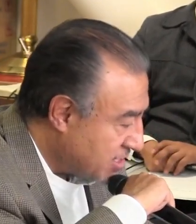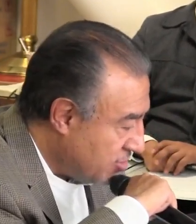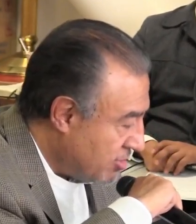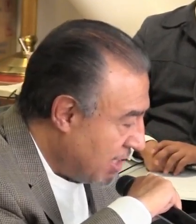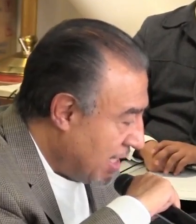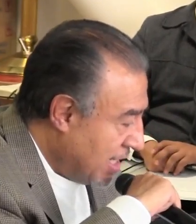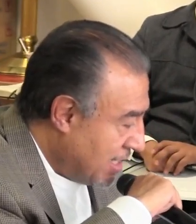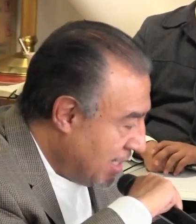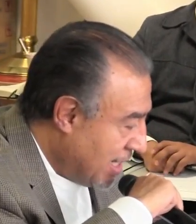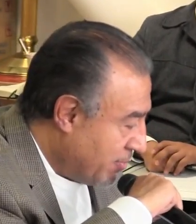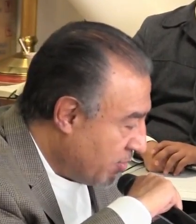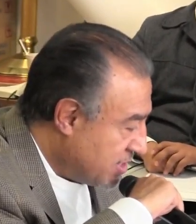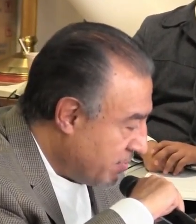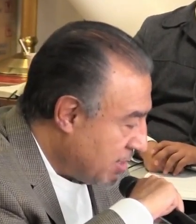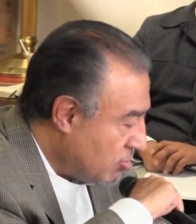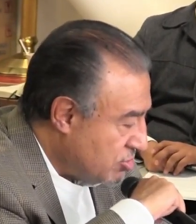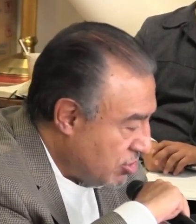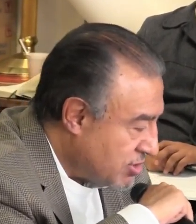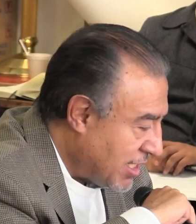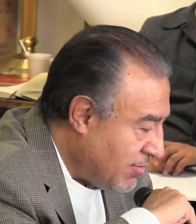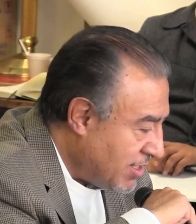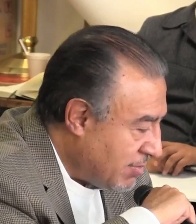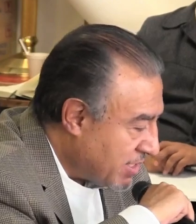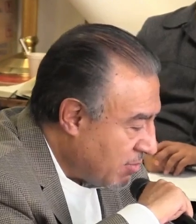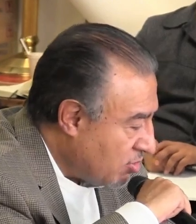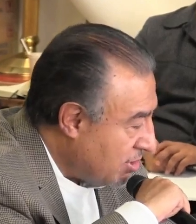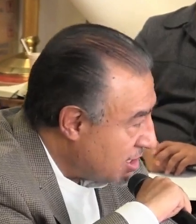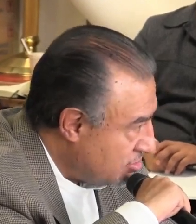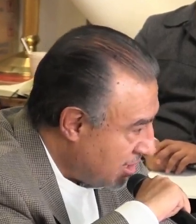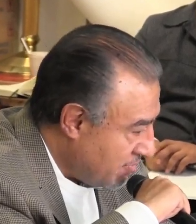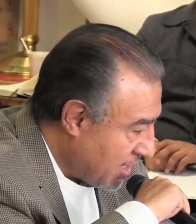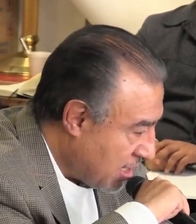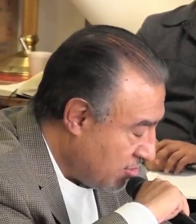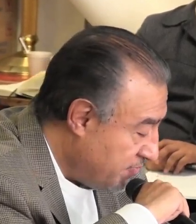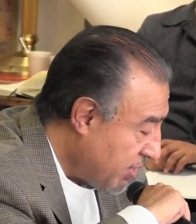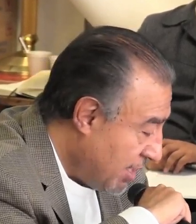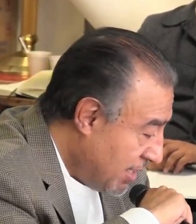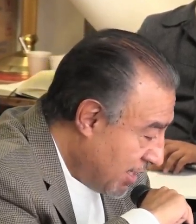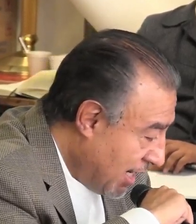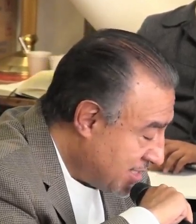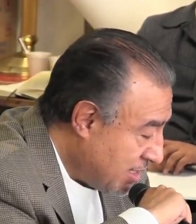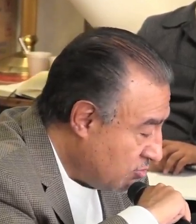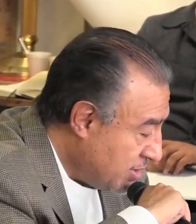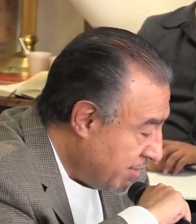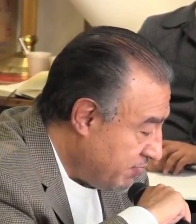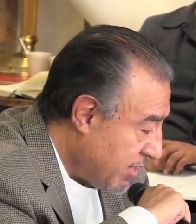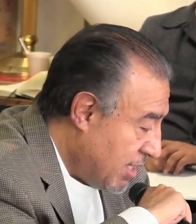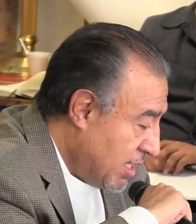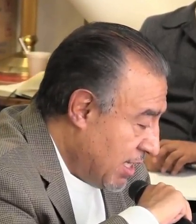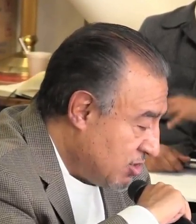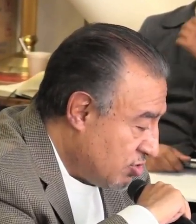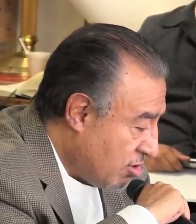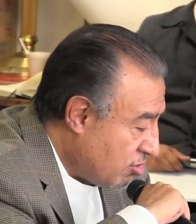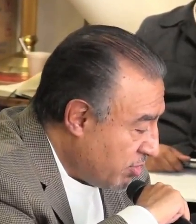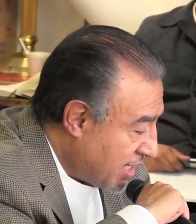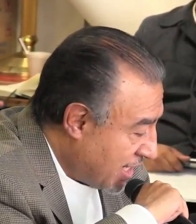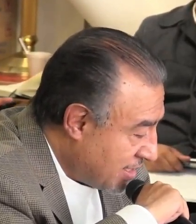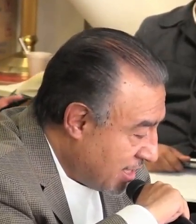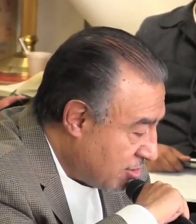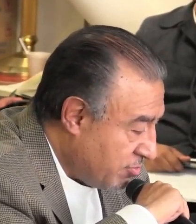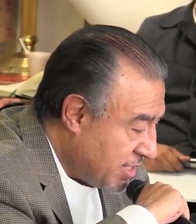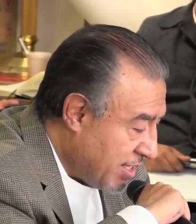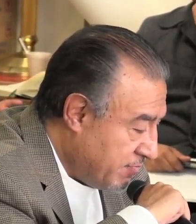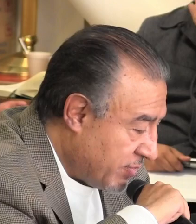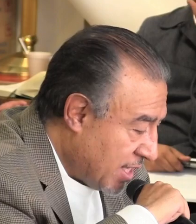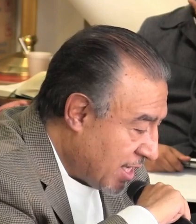la protección y el aprovechamiento sostenible del patrimonio de la Ciudad de México? Y la segunda, en su rol como